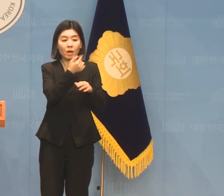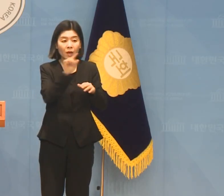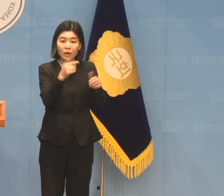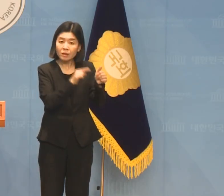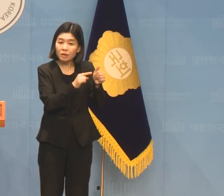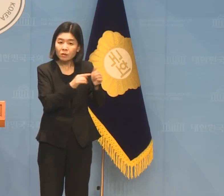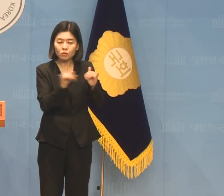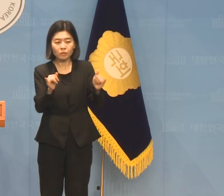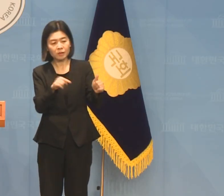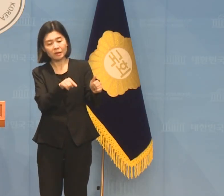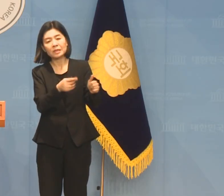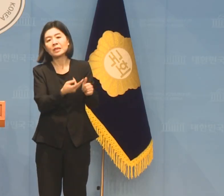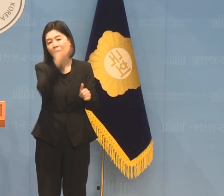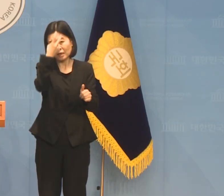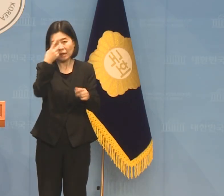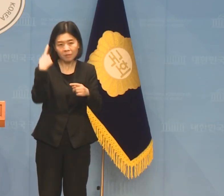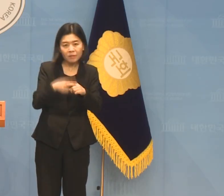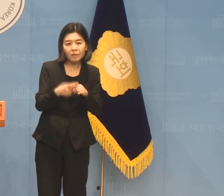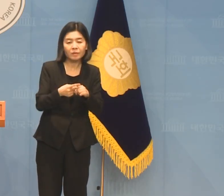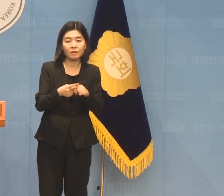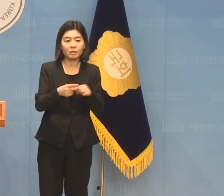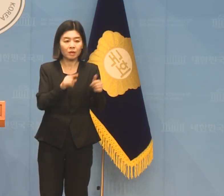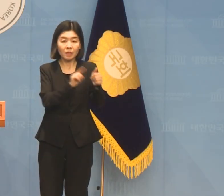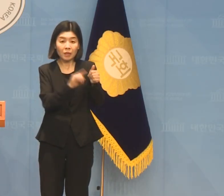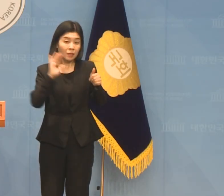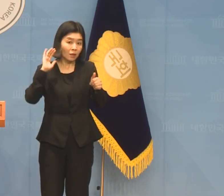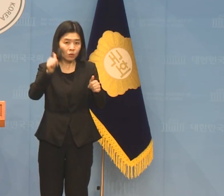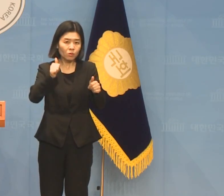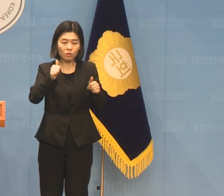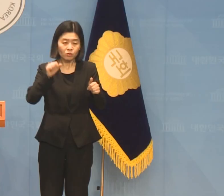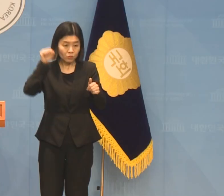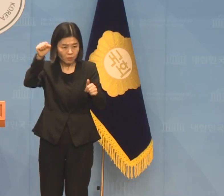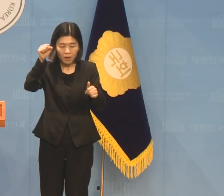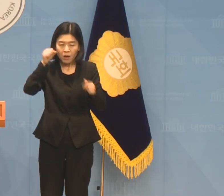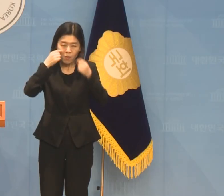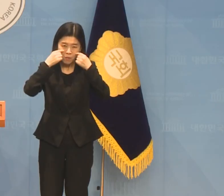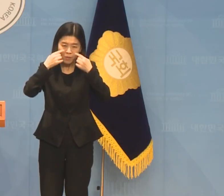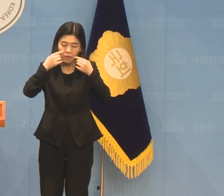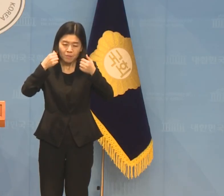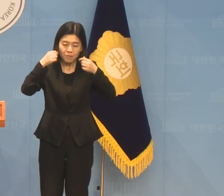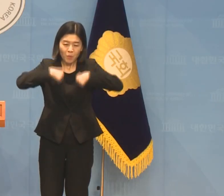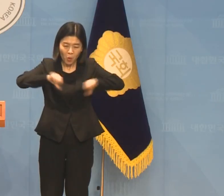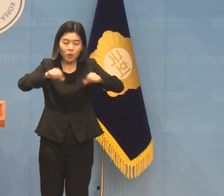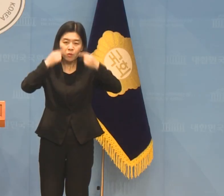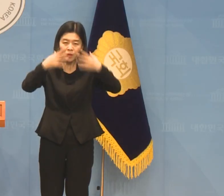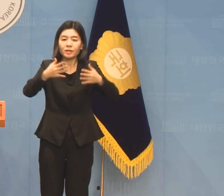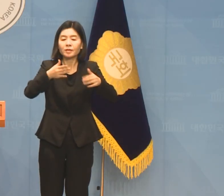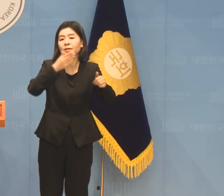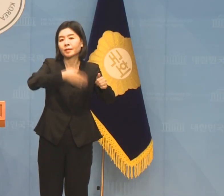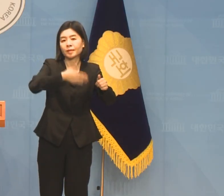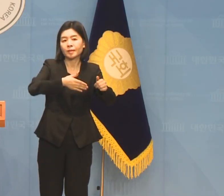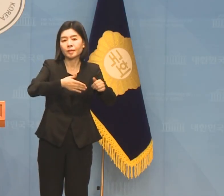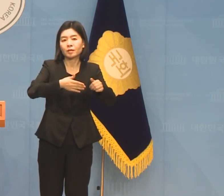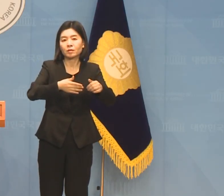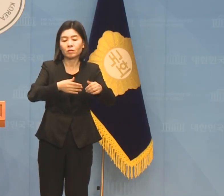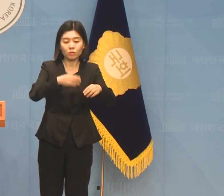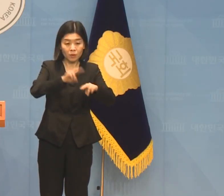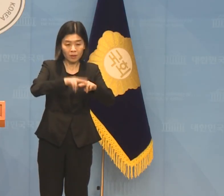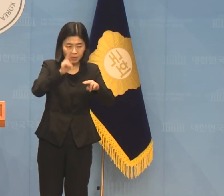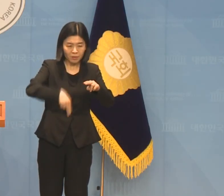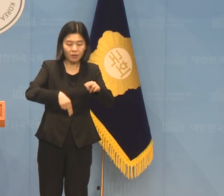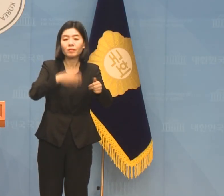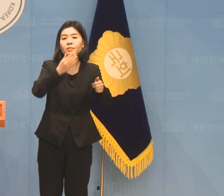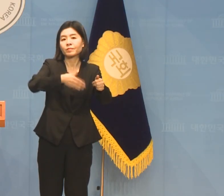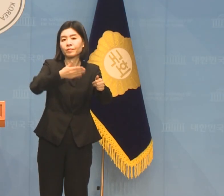탄핵했습니다. 대선 불출마를 명확히 하십시오. 그리고 즉각 사퇴하십시오.